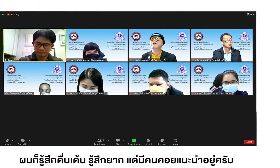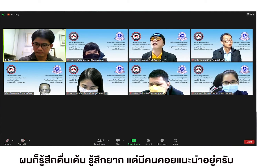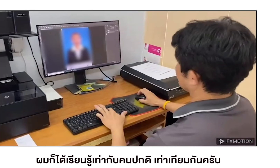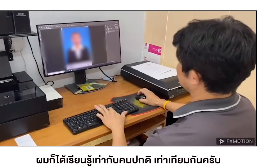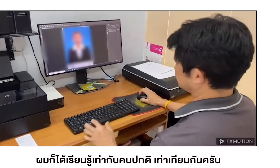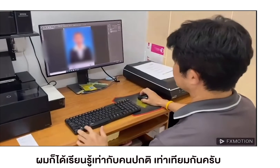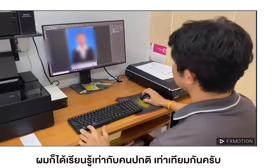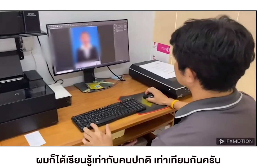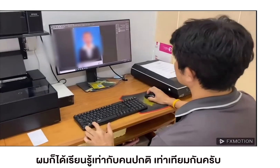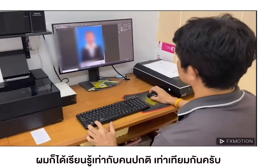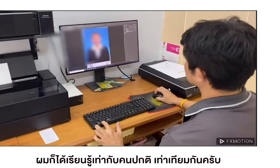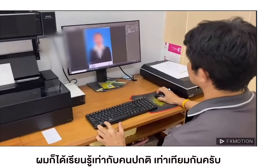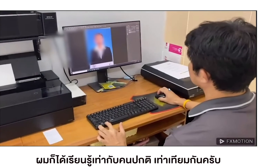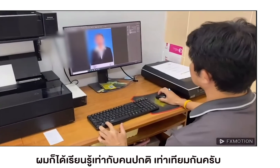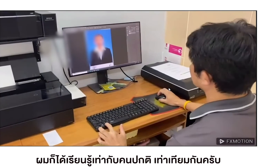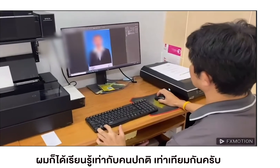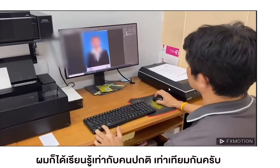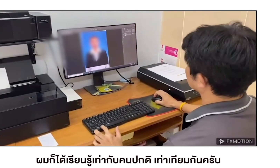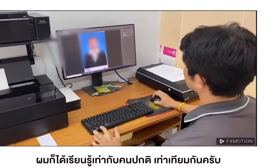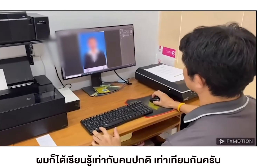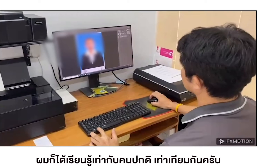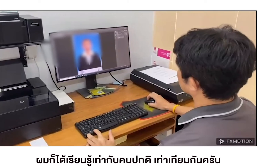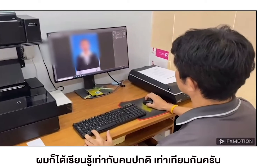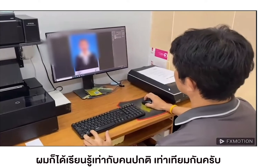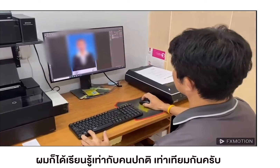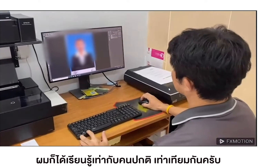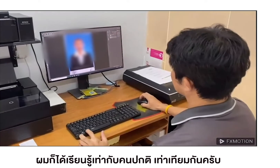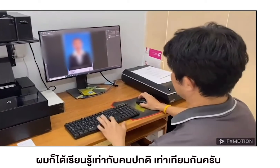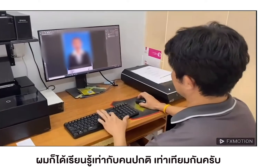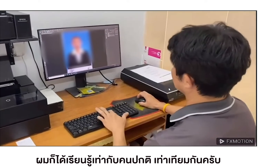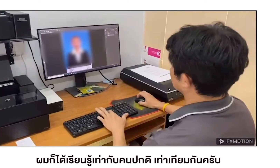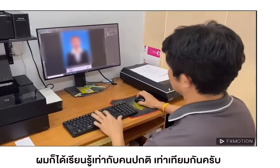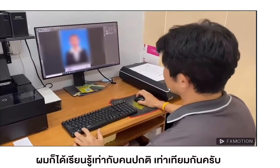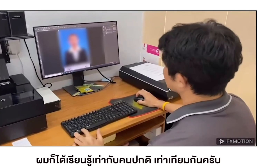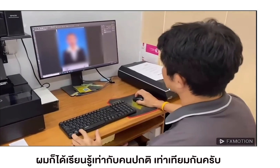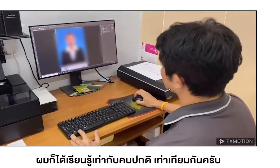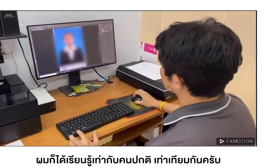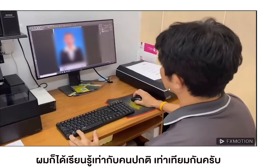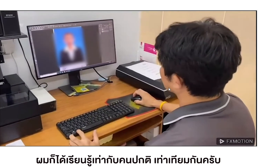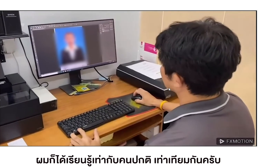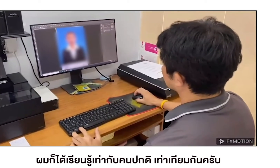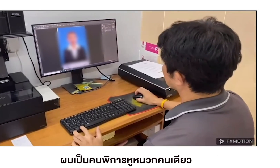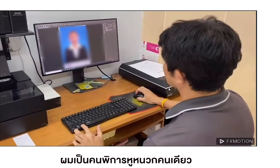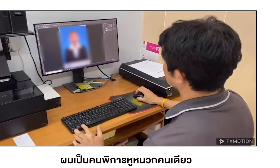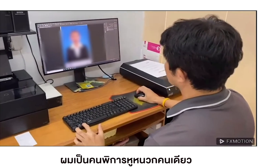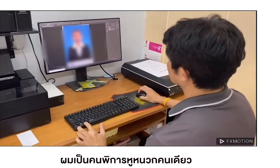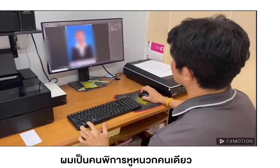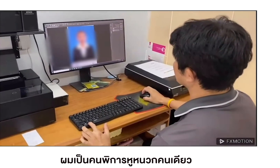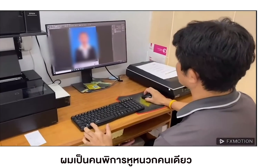มก็คือได้เรียนรู้เท่ากับคนปกติอะครับเท่าเทียมกันครับผมก็เป็นคนพิ